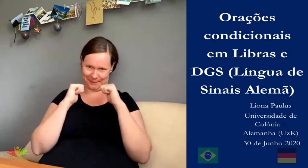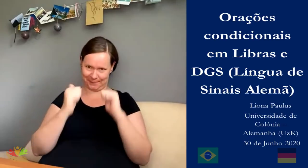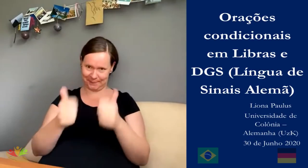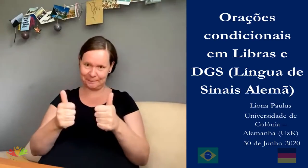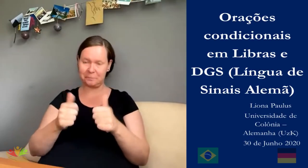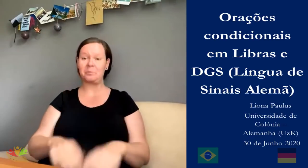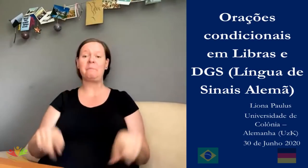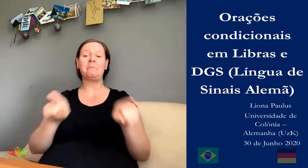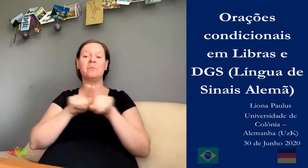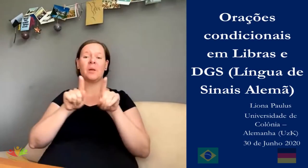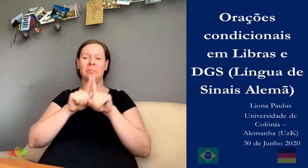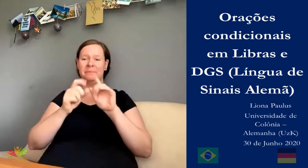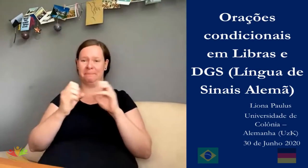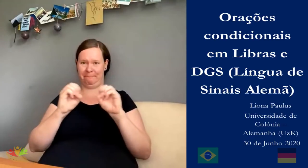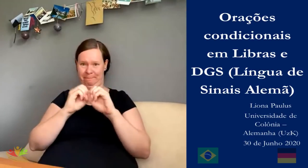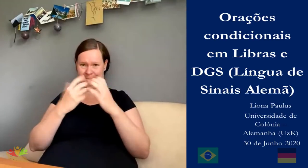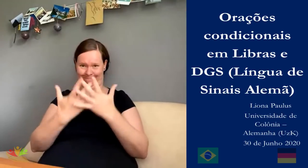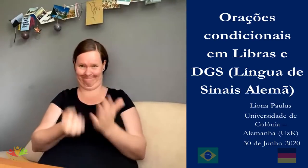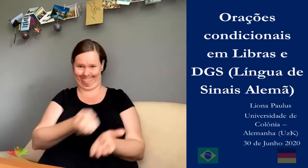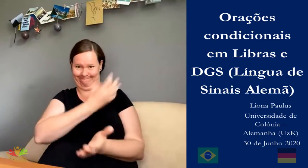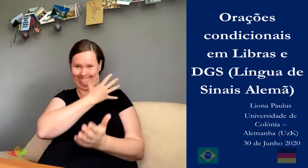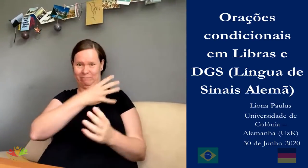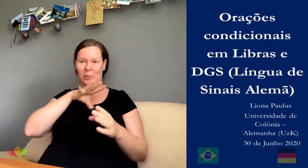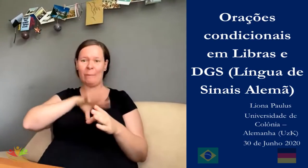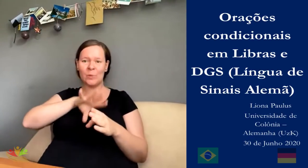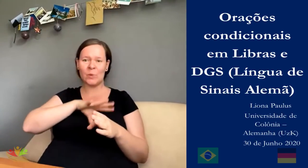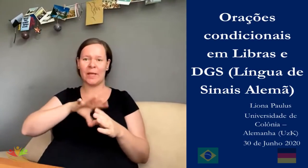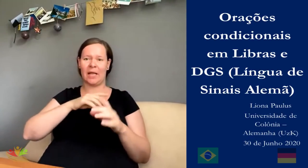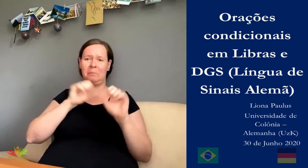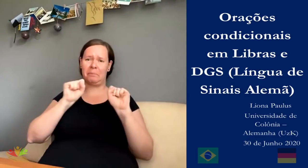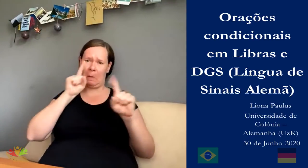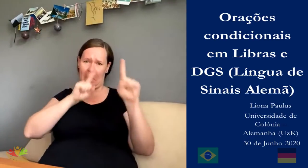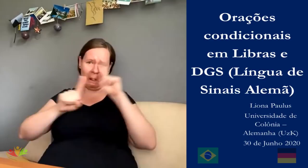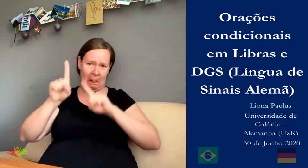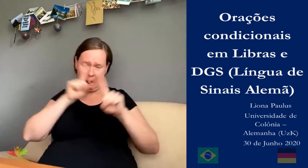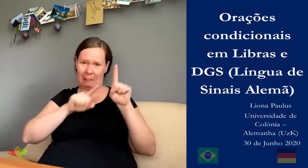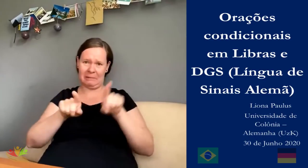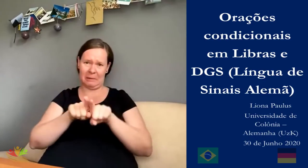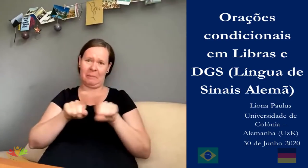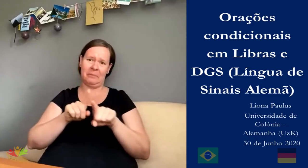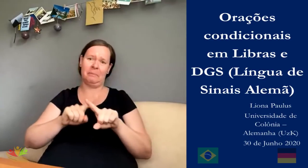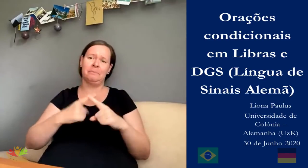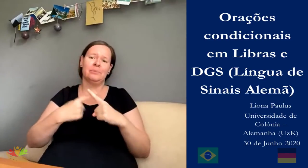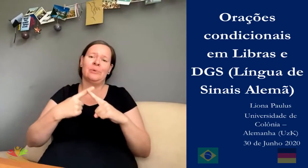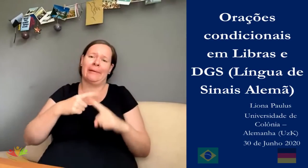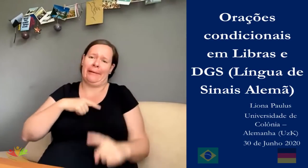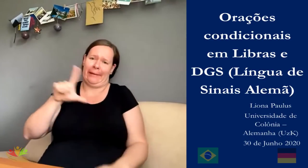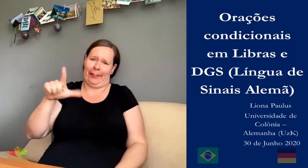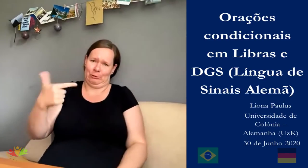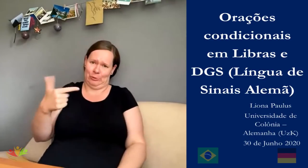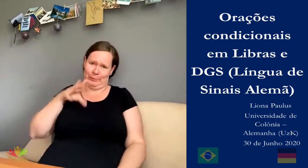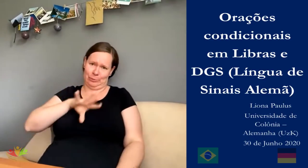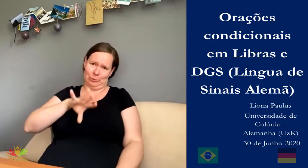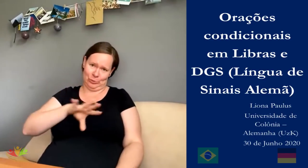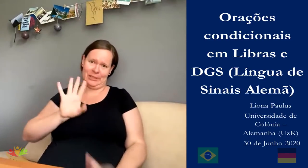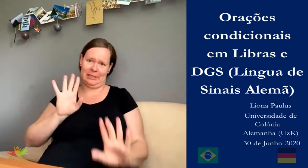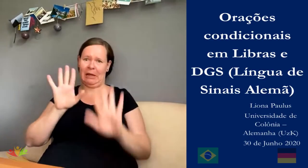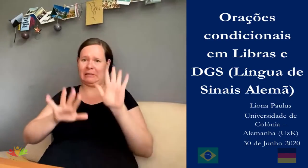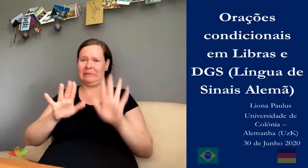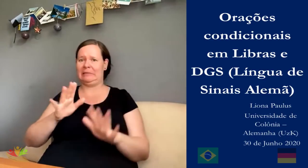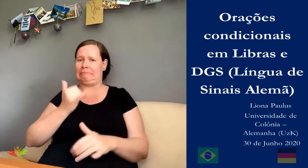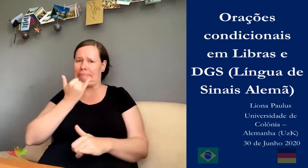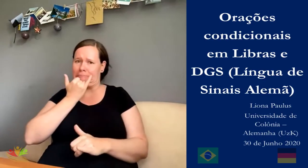falhas, mas eu acho que vocês vão compreender e qualquer descompreensão vocês podem entrar em contato comigo. Eu também vou colocar os slides